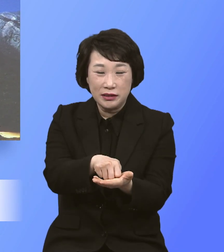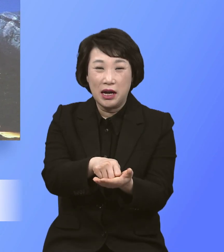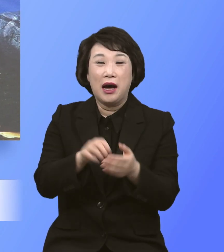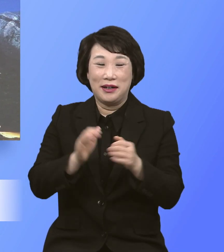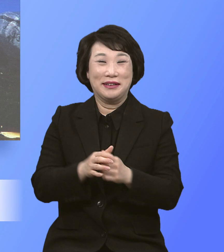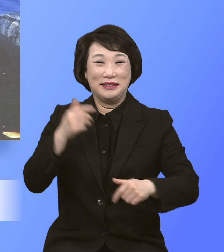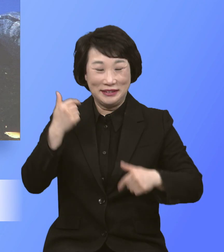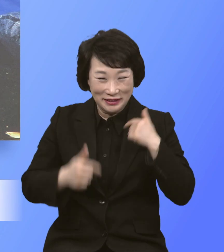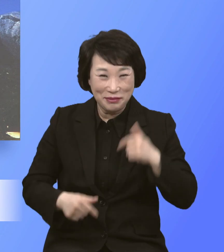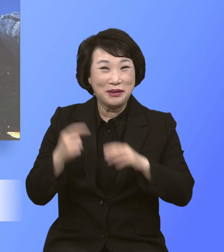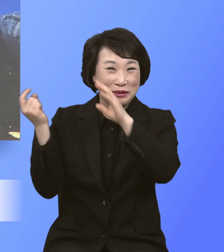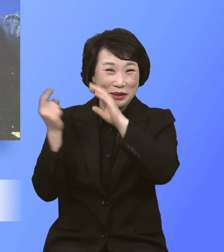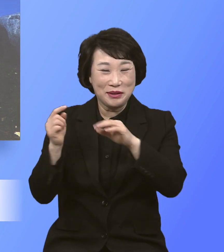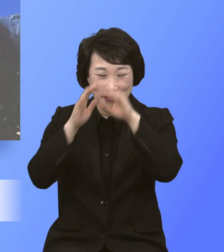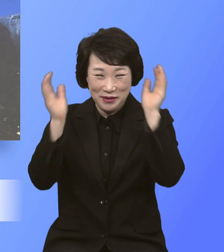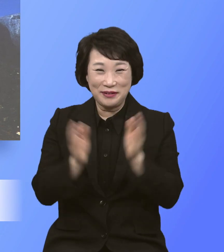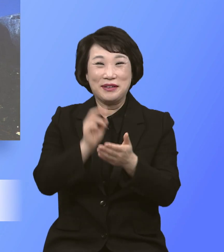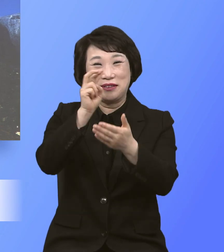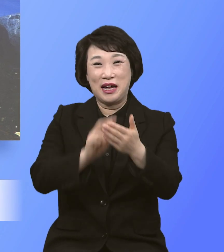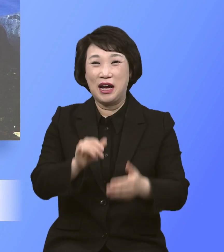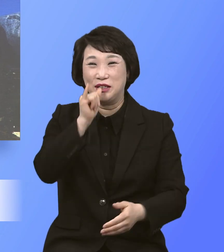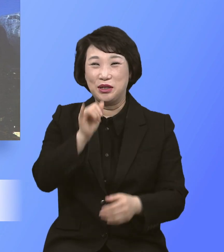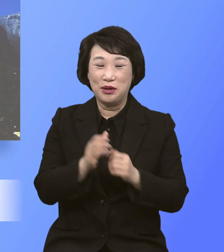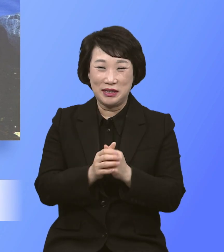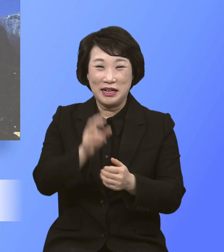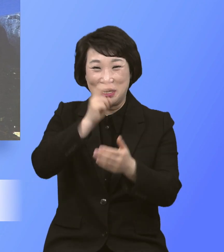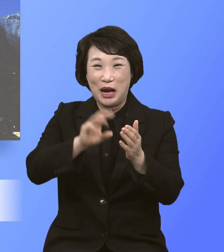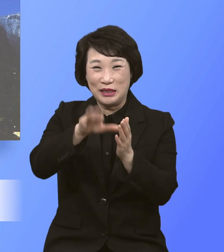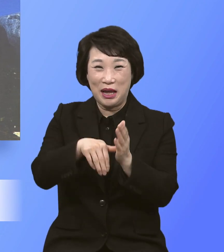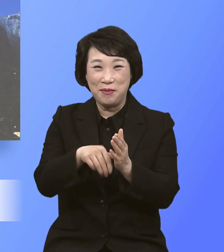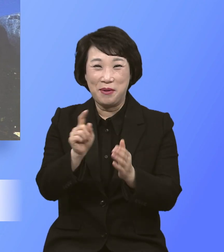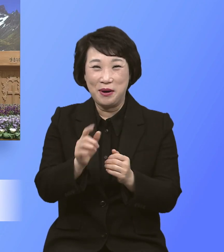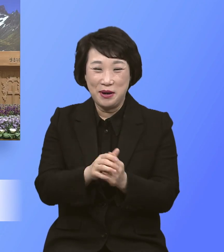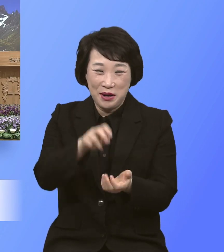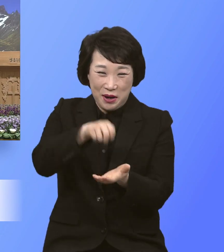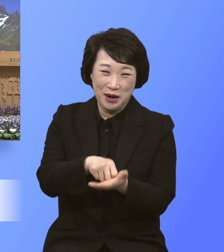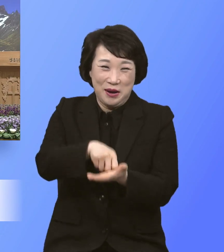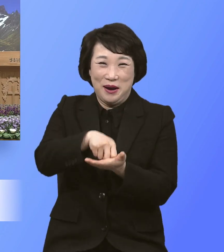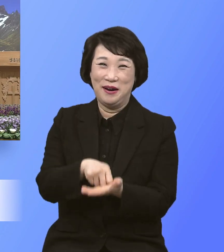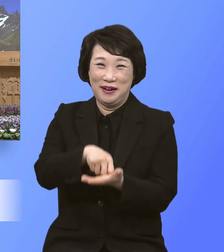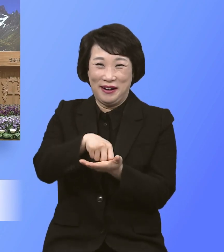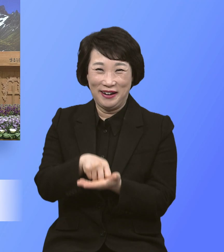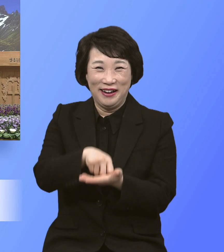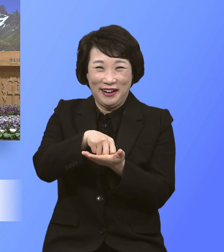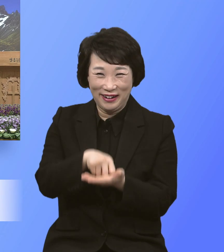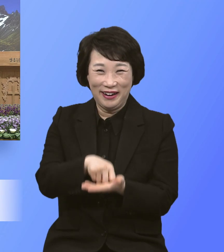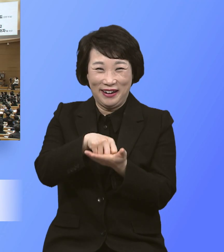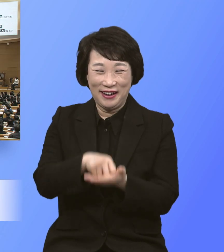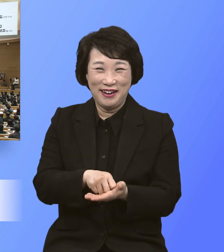이 기쁜 소식을 할 때는 막 궁뎅이가 이만큼 들려가마다